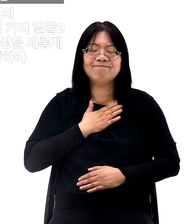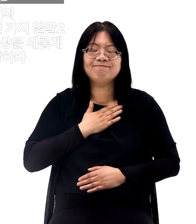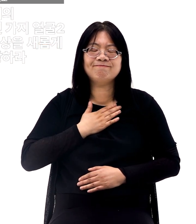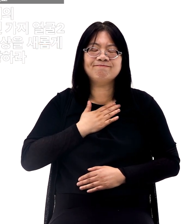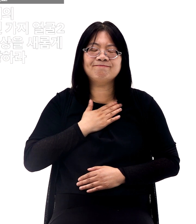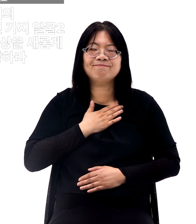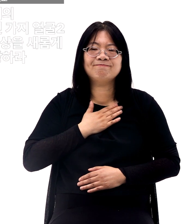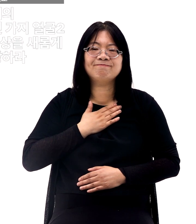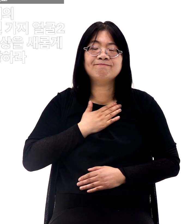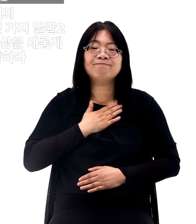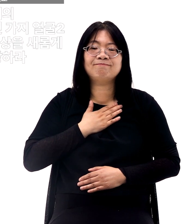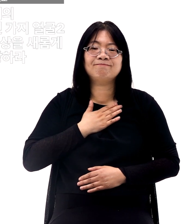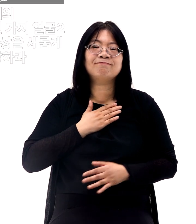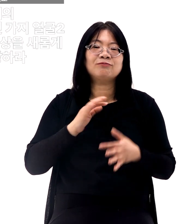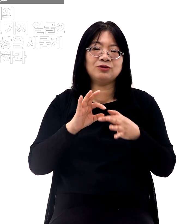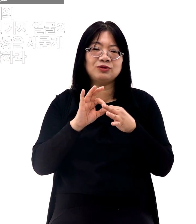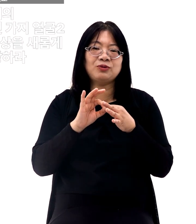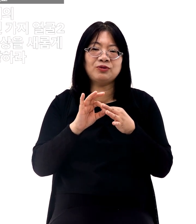마음으로